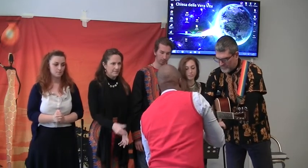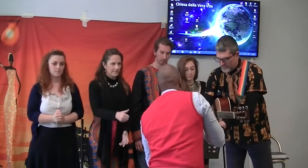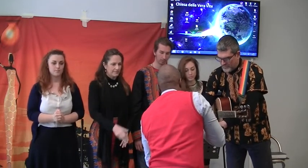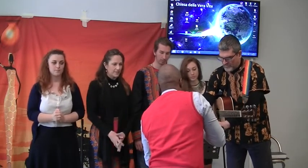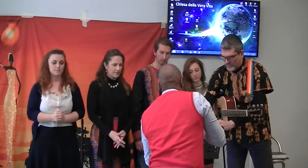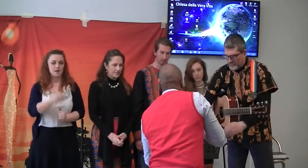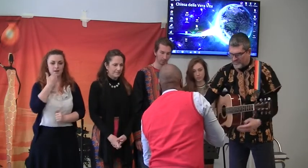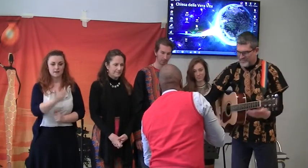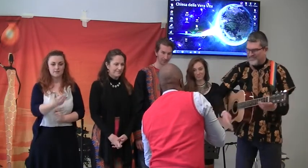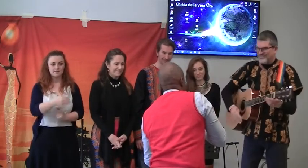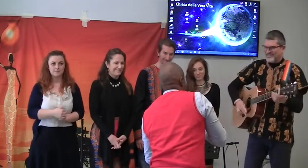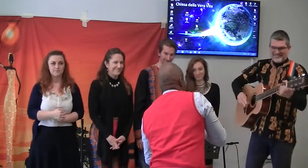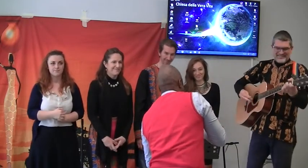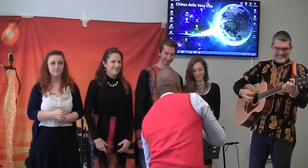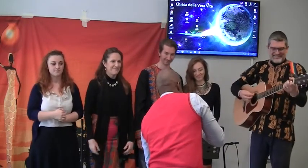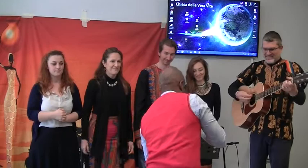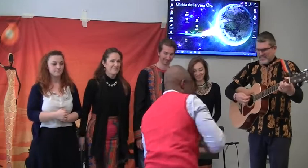Yes. Well